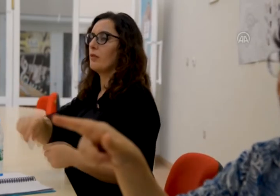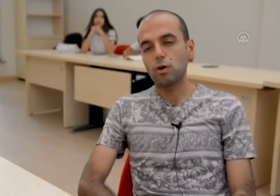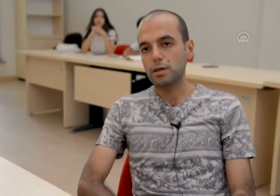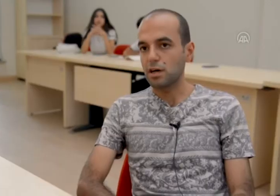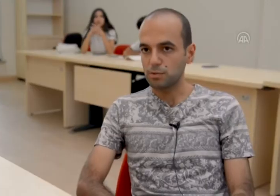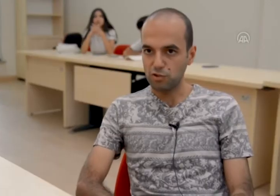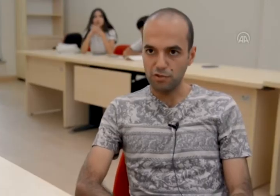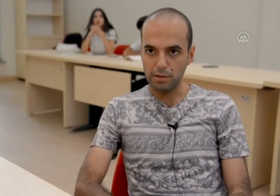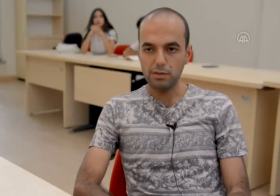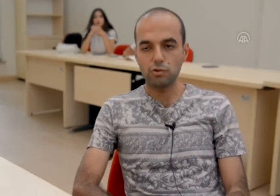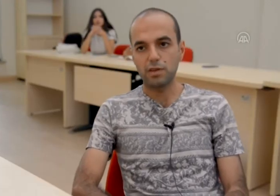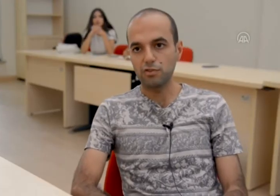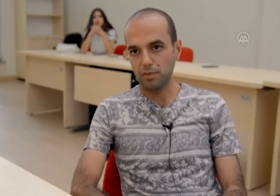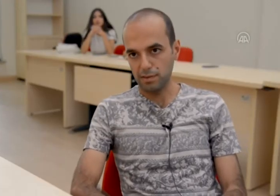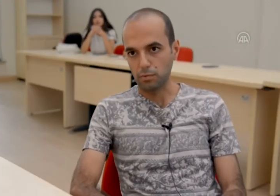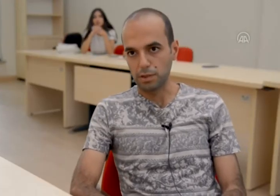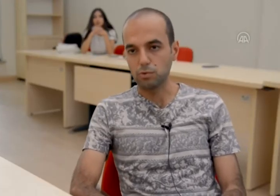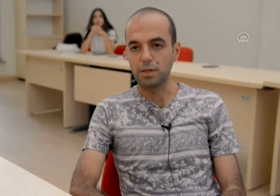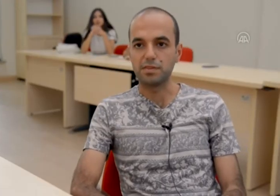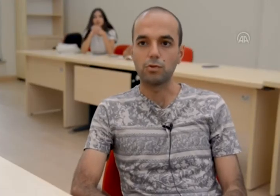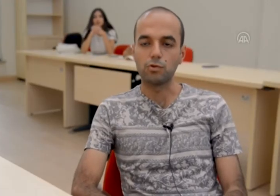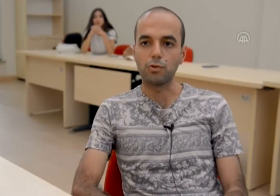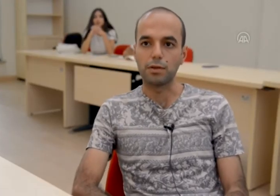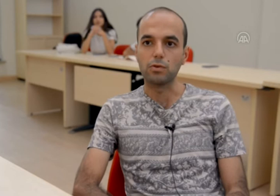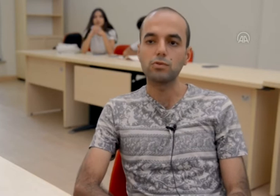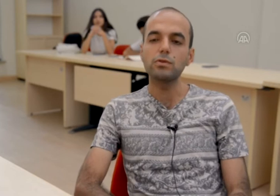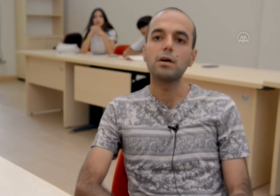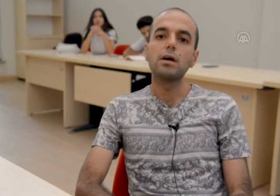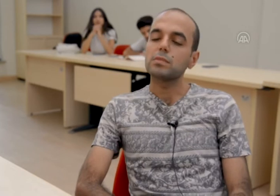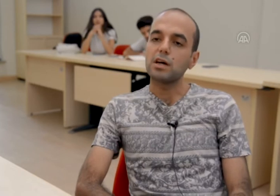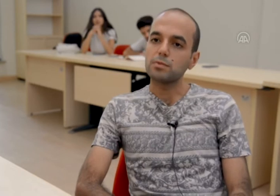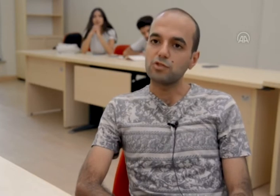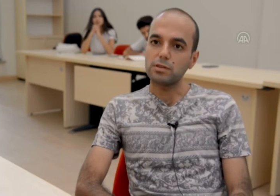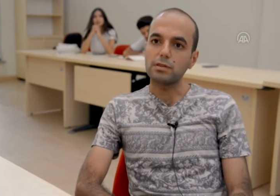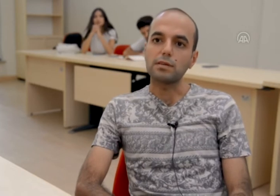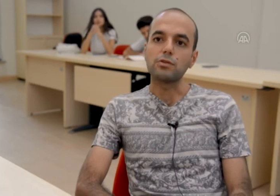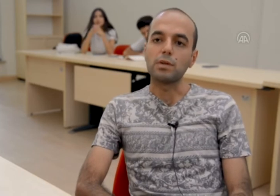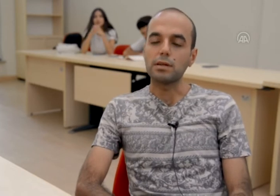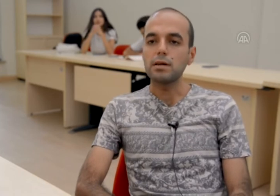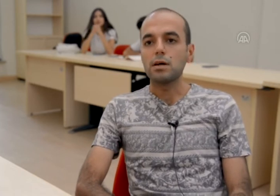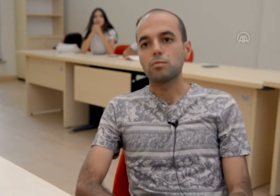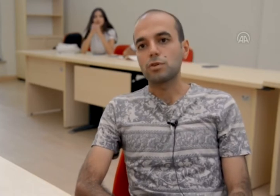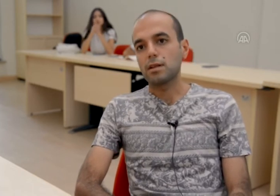Muhakkak karşıma çıkacaktır. Çünkü sayıca fazla bunlar. Ülkemizde de olsun, dünyada da olsun. Karşıma çıktığı takdirde onlarla burada